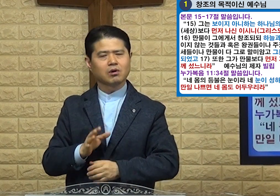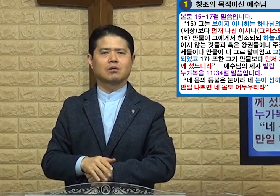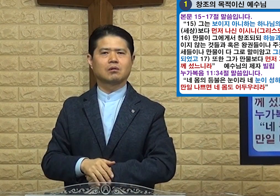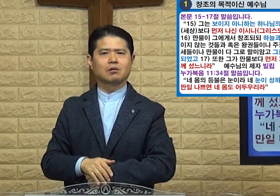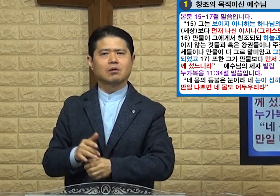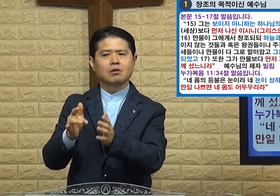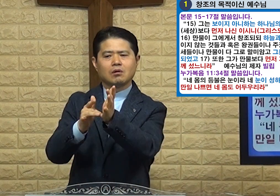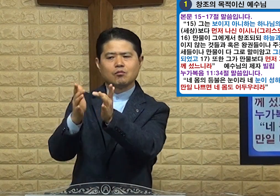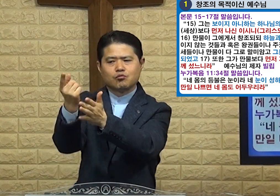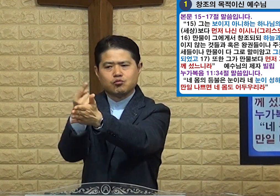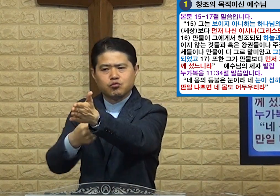주셨습니다.